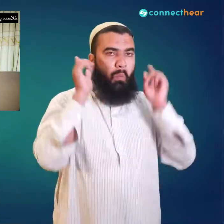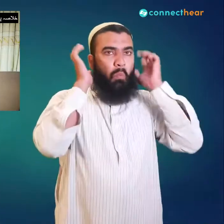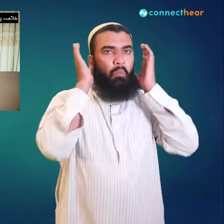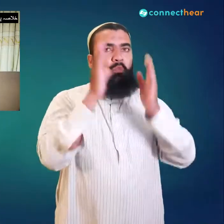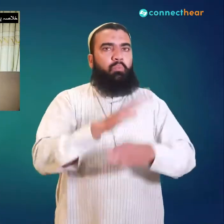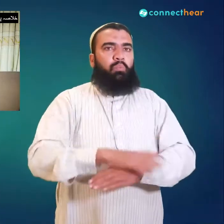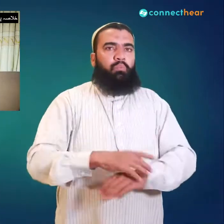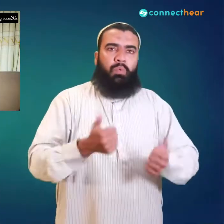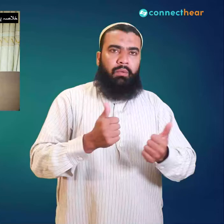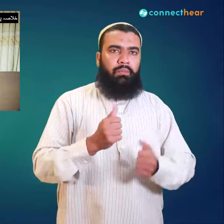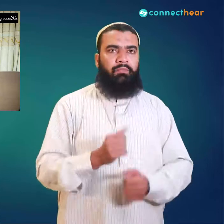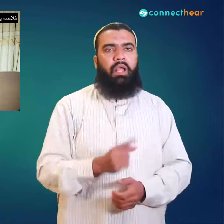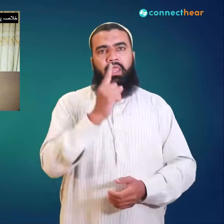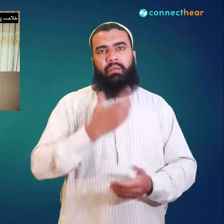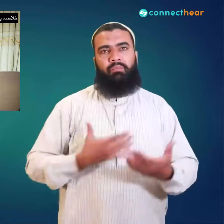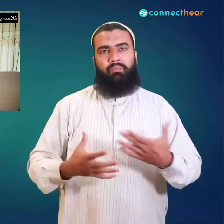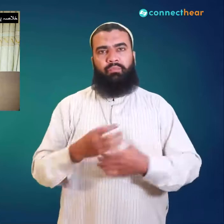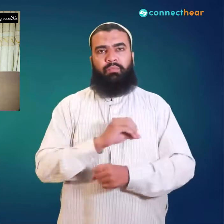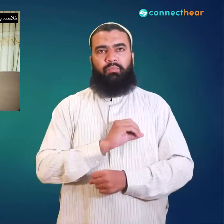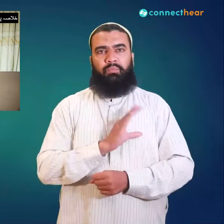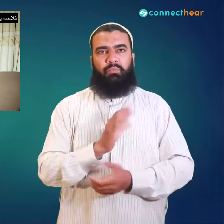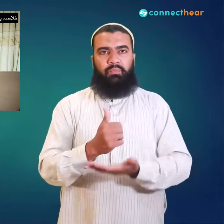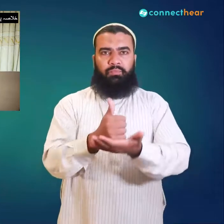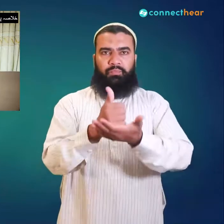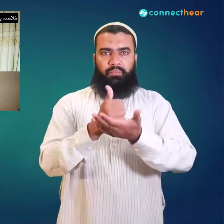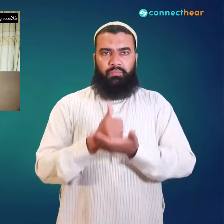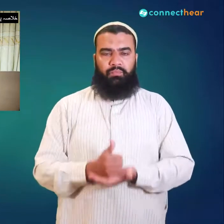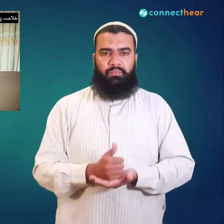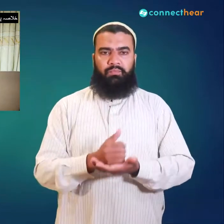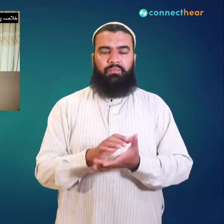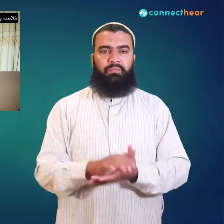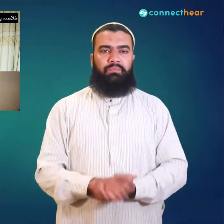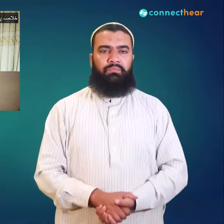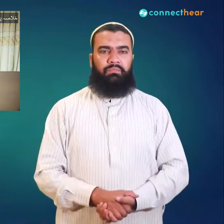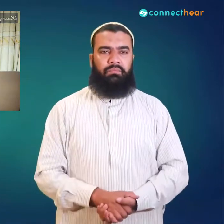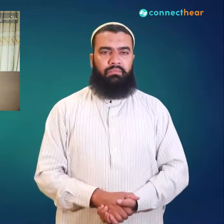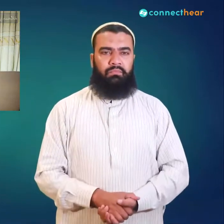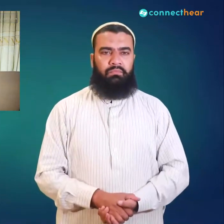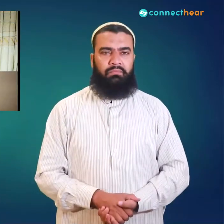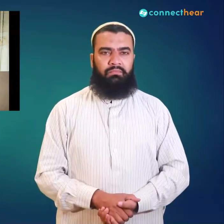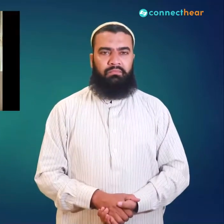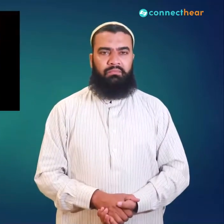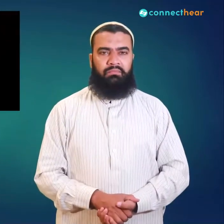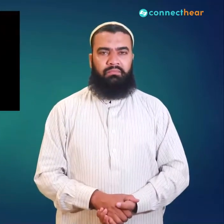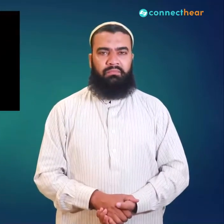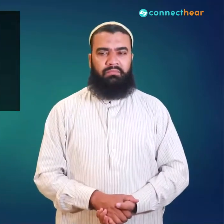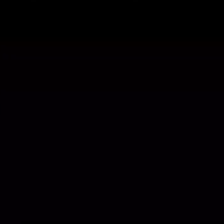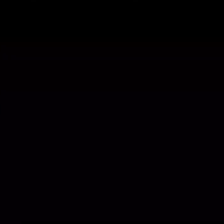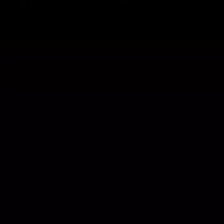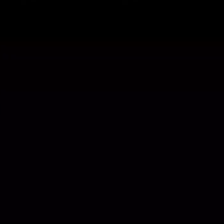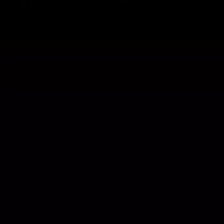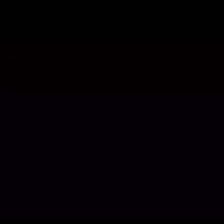پر پارہ نمبر 10 مکمل ہوتا ہے۔ وآخر دعوانا ان الحمد للہ رب العالمین۔